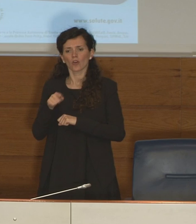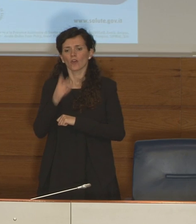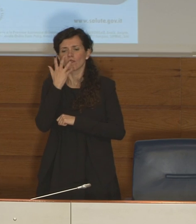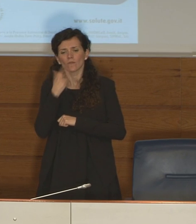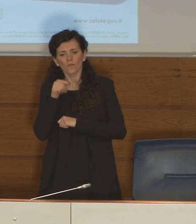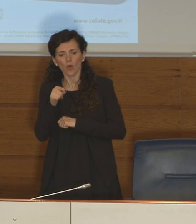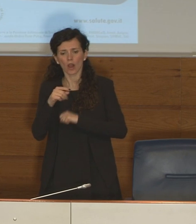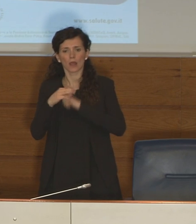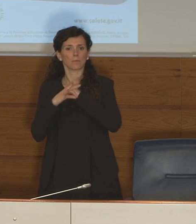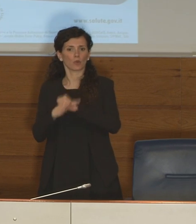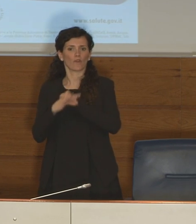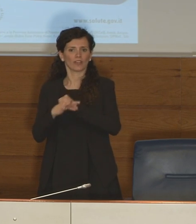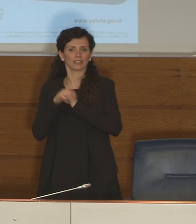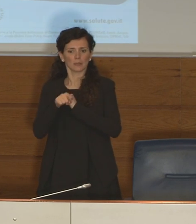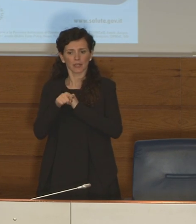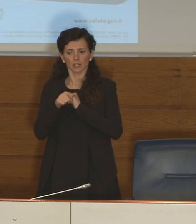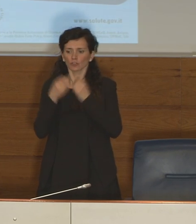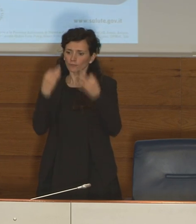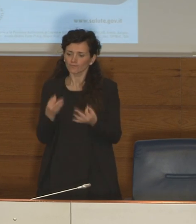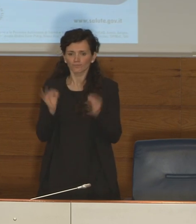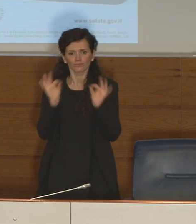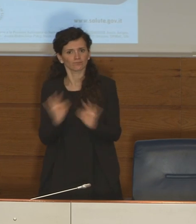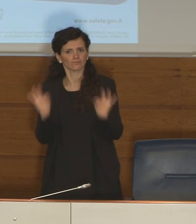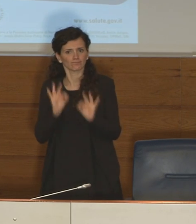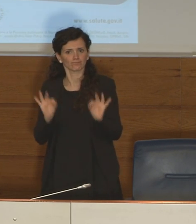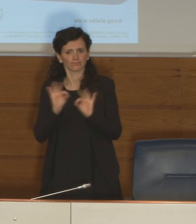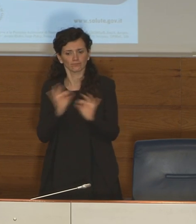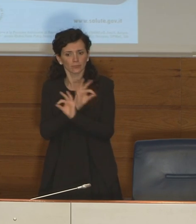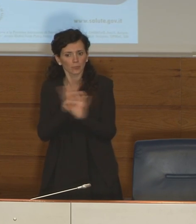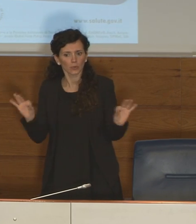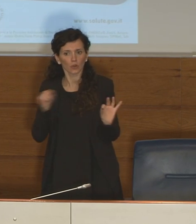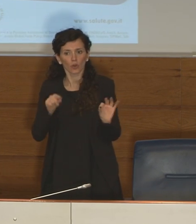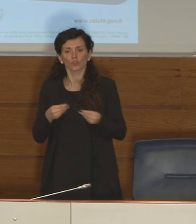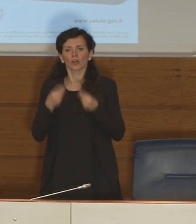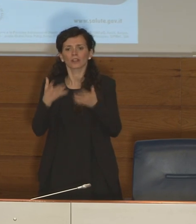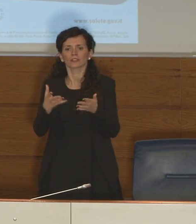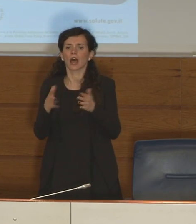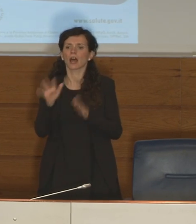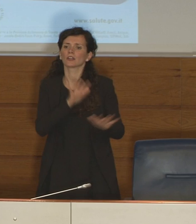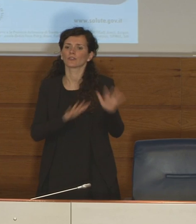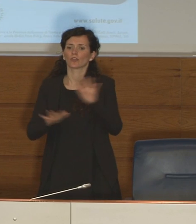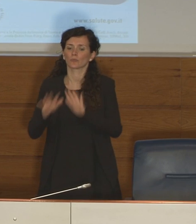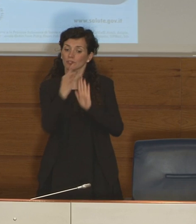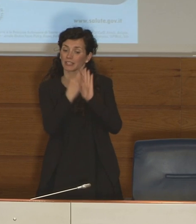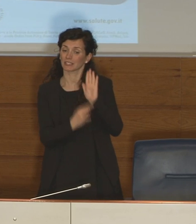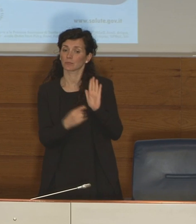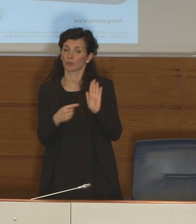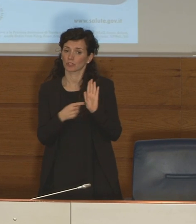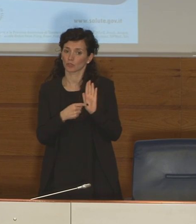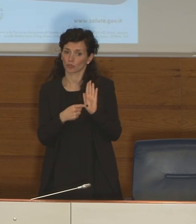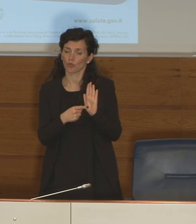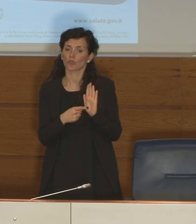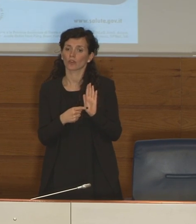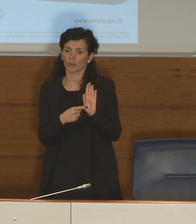provvedimento con il quale si andrà a dare disposizioni in ordine alle